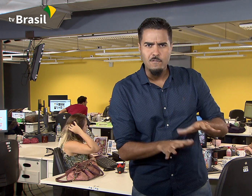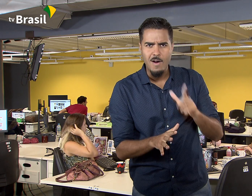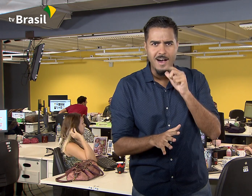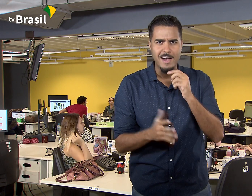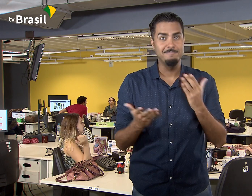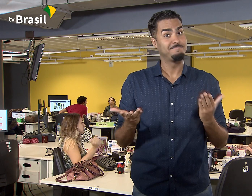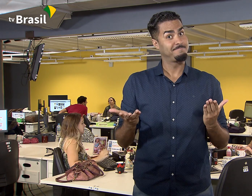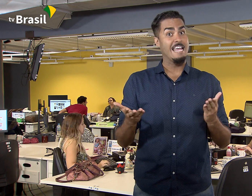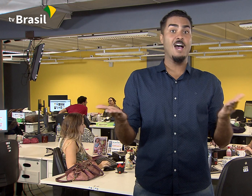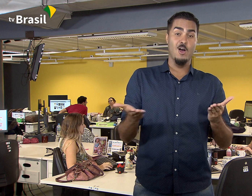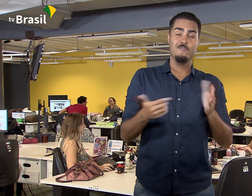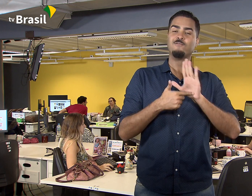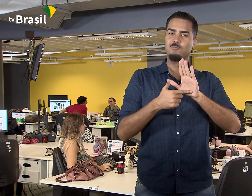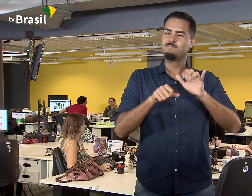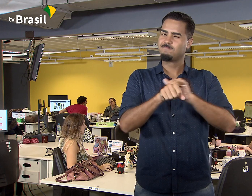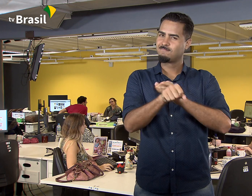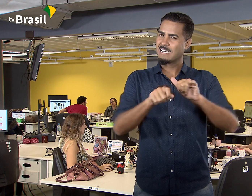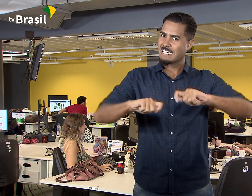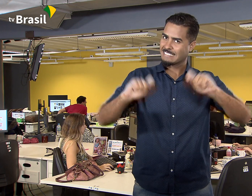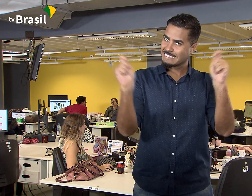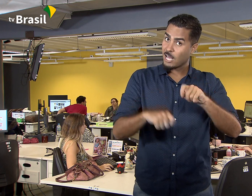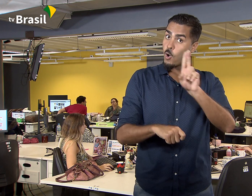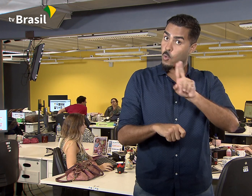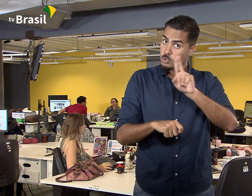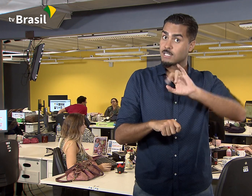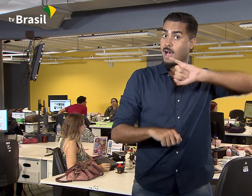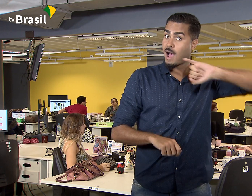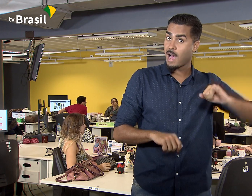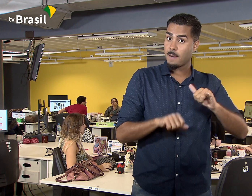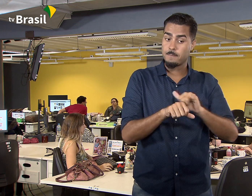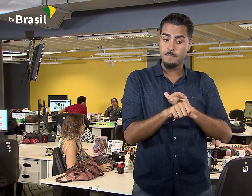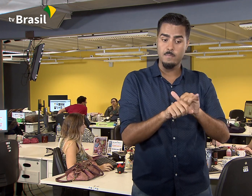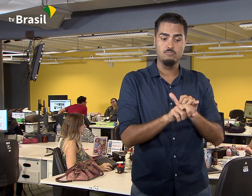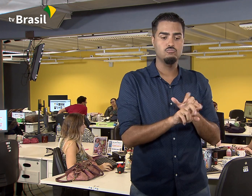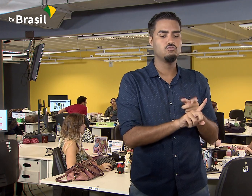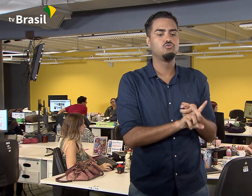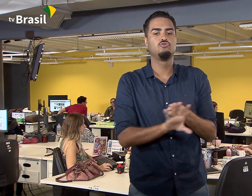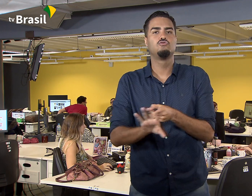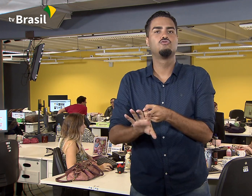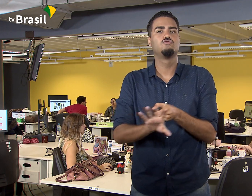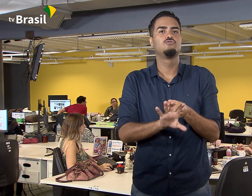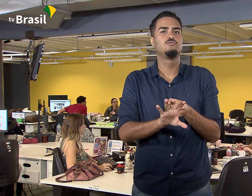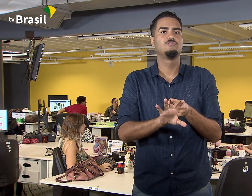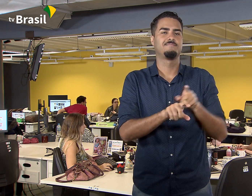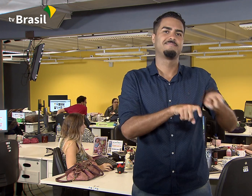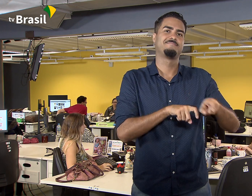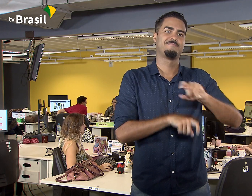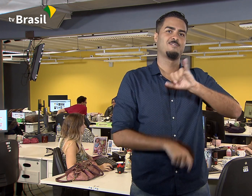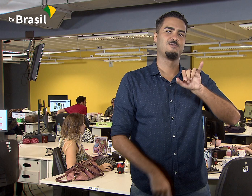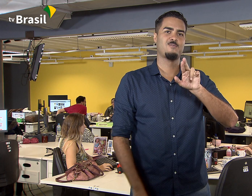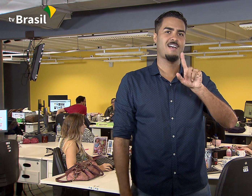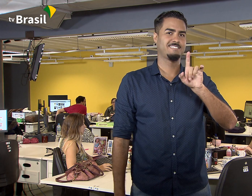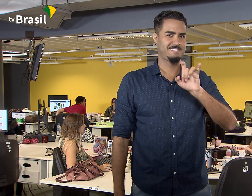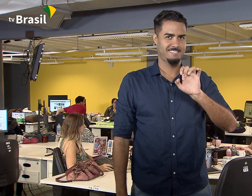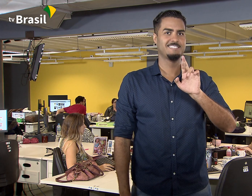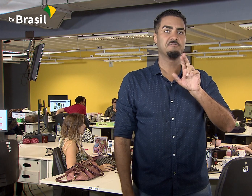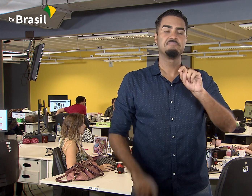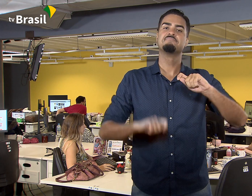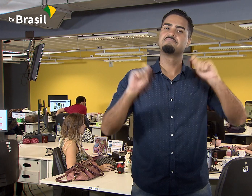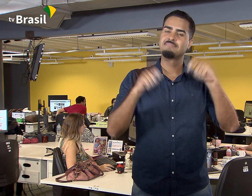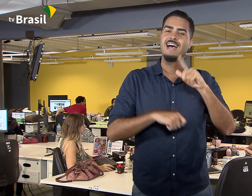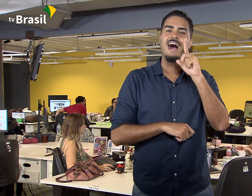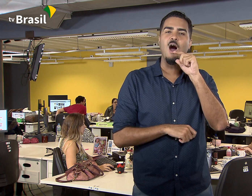fora? Por aqui vamos mostrar que essa água pode ser bem reaproveitada. Em uma comunidade rural de